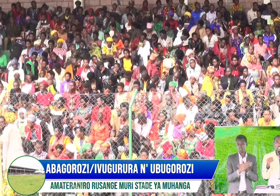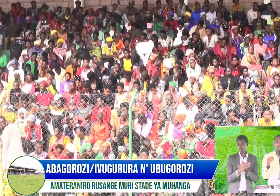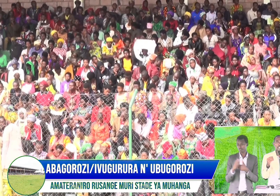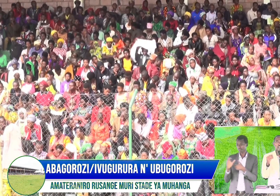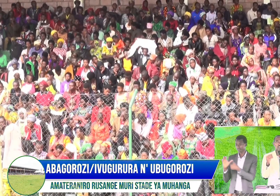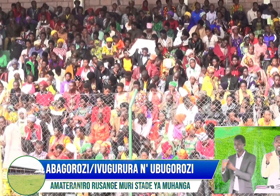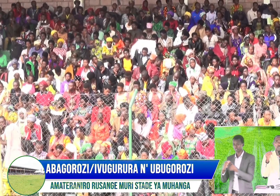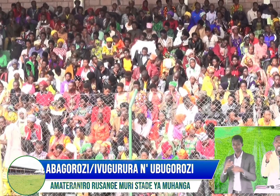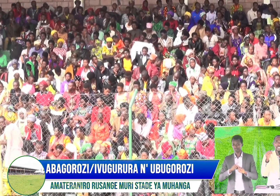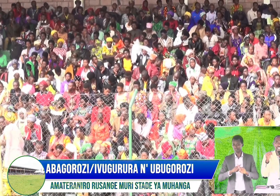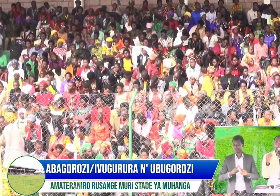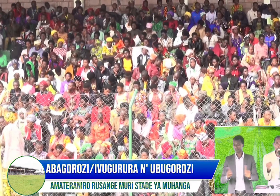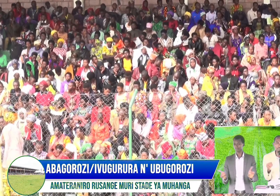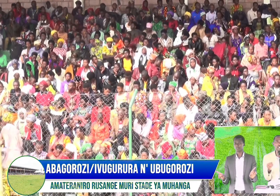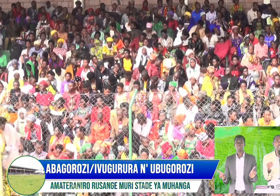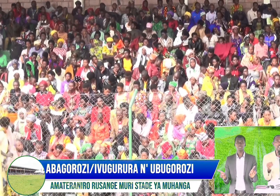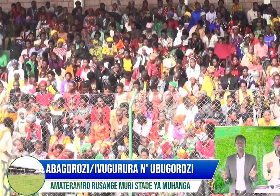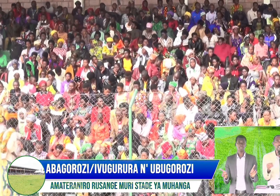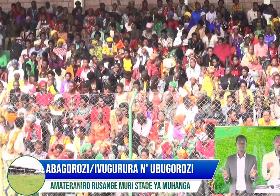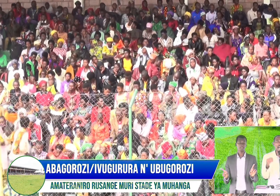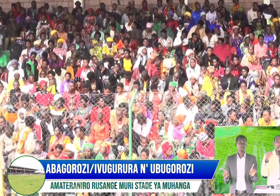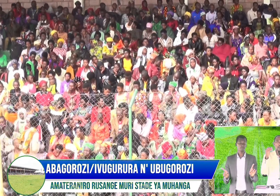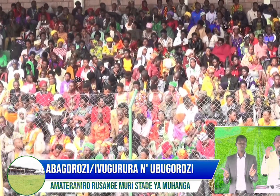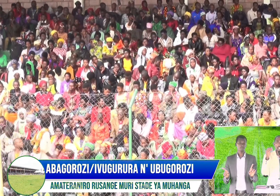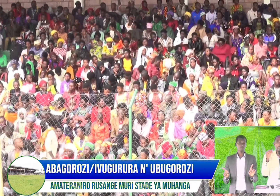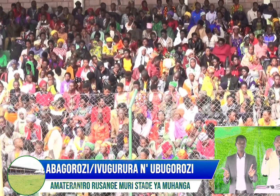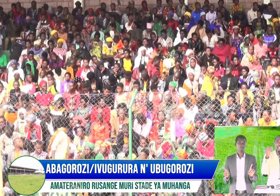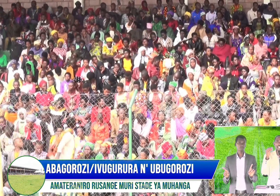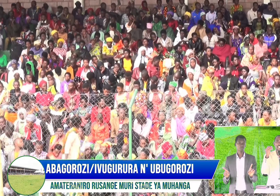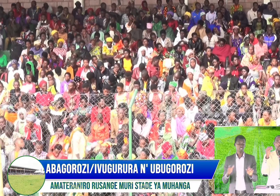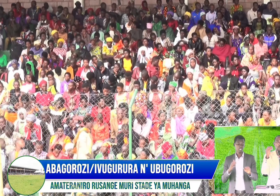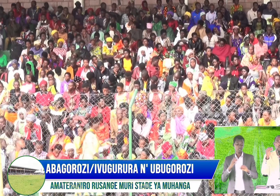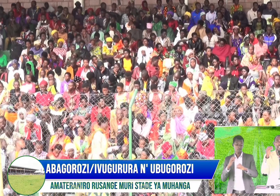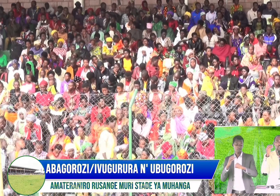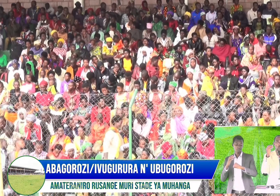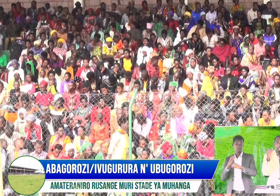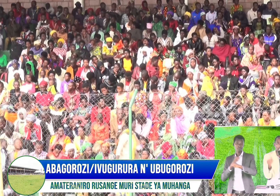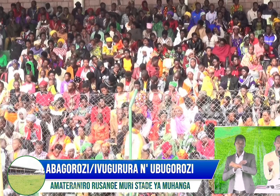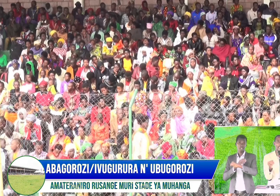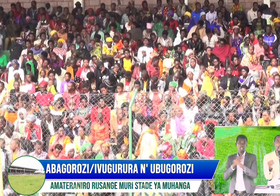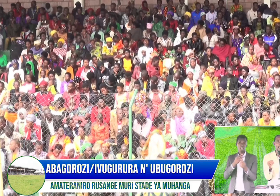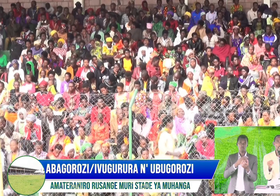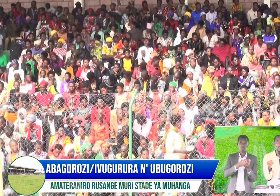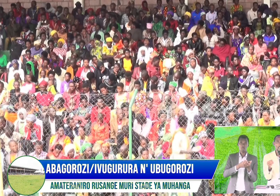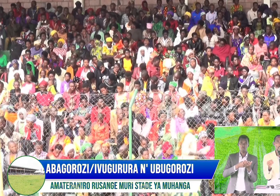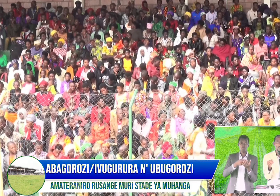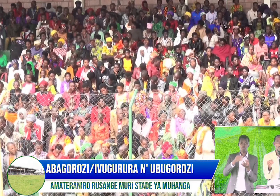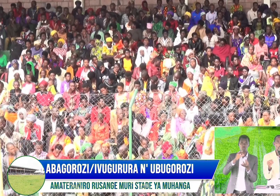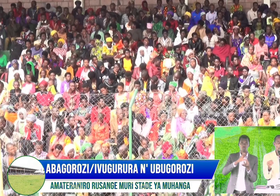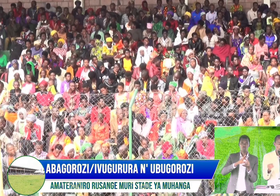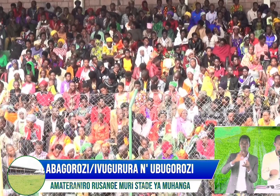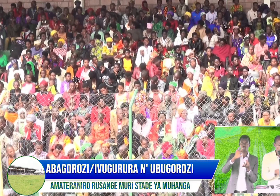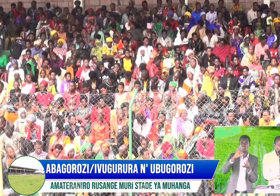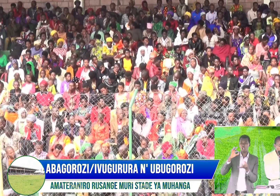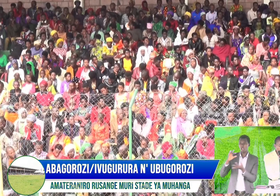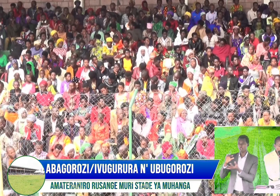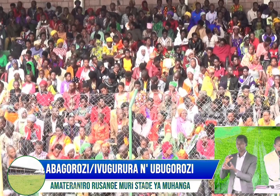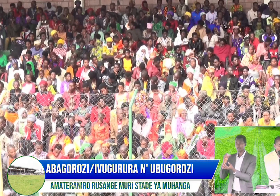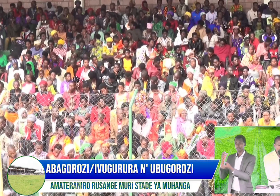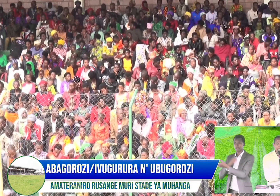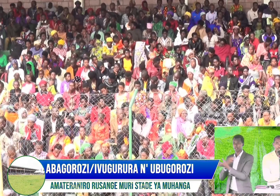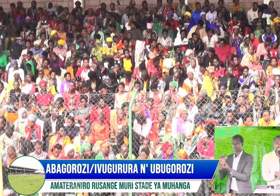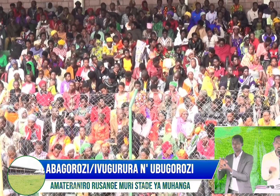ndetse usibye no kuba tudateye kimwe ntabwo n'imbaraga z'iby'umwuka tubinganya